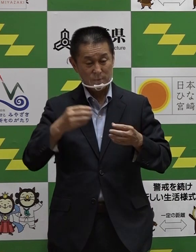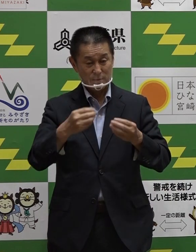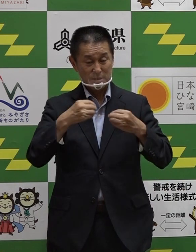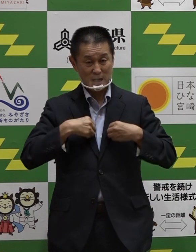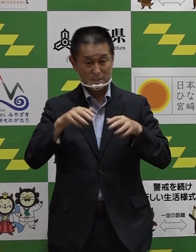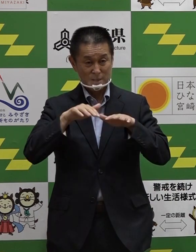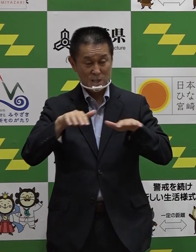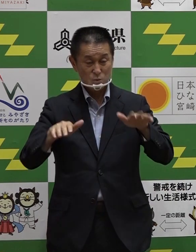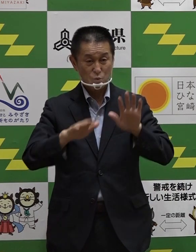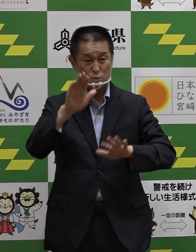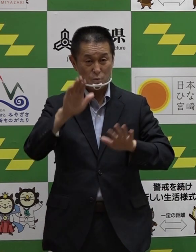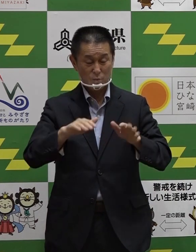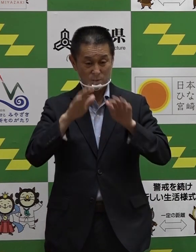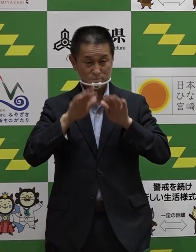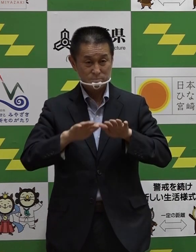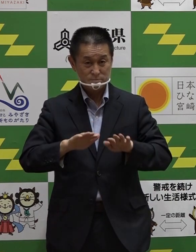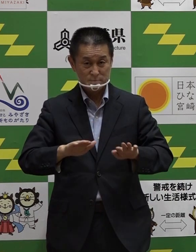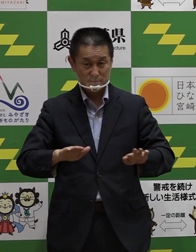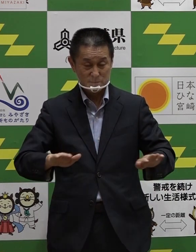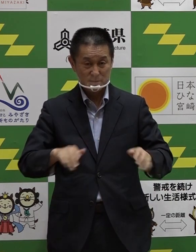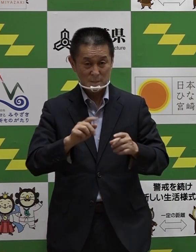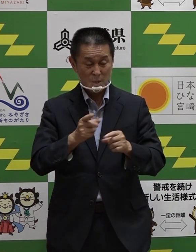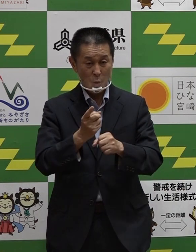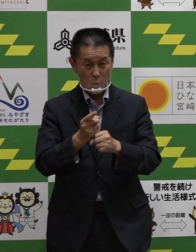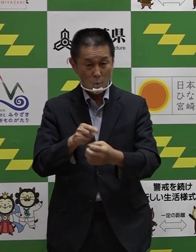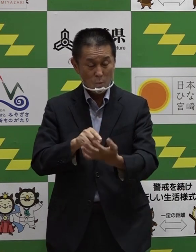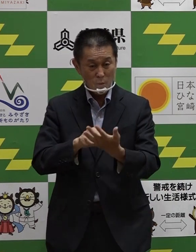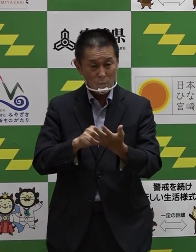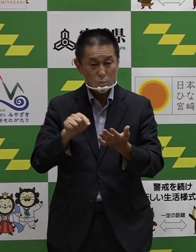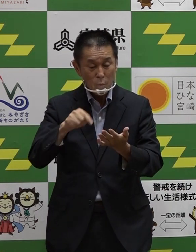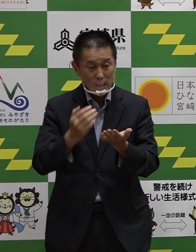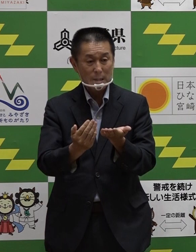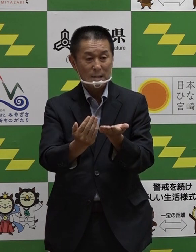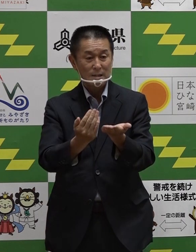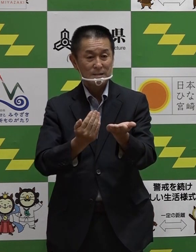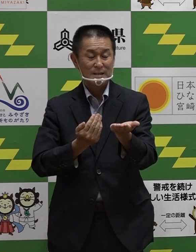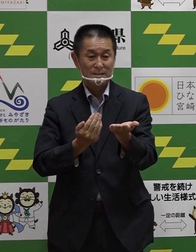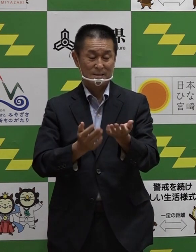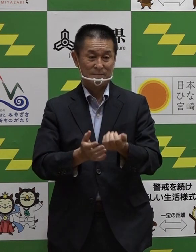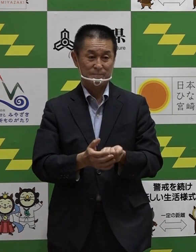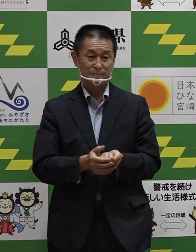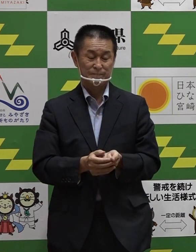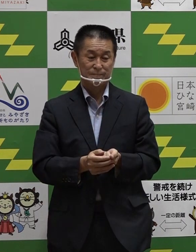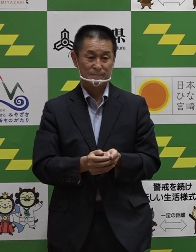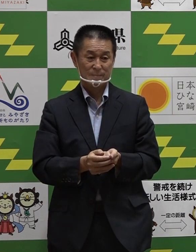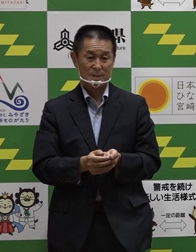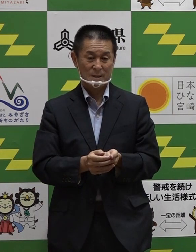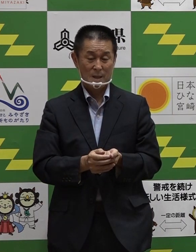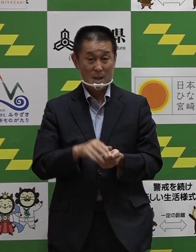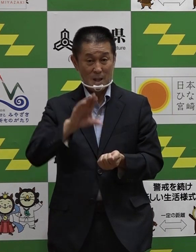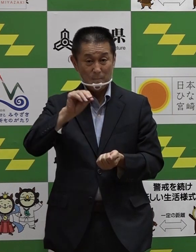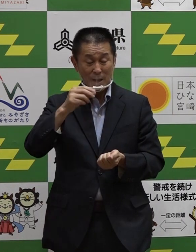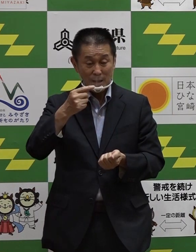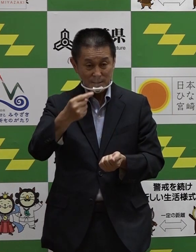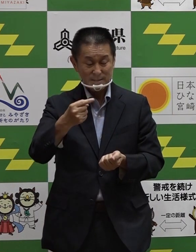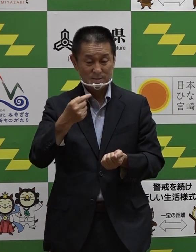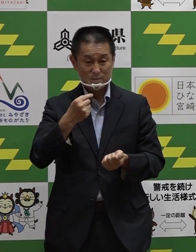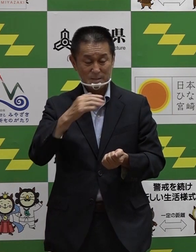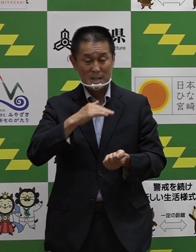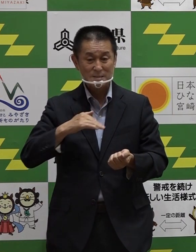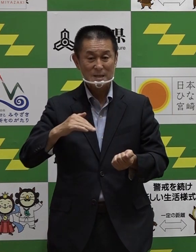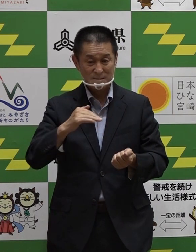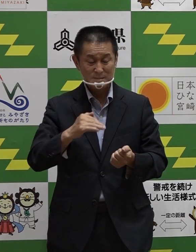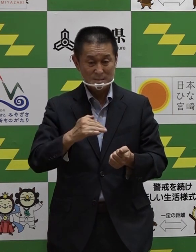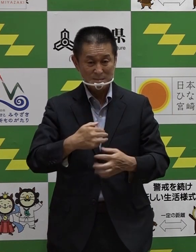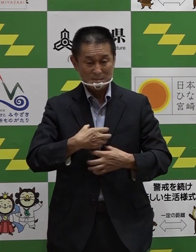状況が落ち着いていくその方向であるということが前提であろうかというふうに考えております。万が一、我々が